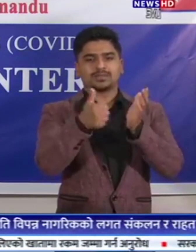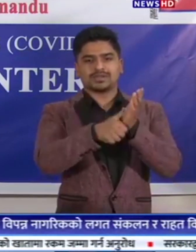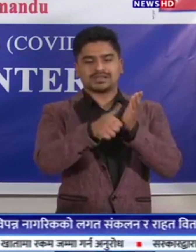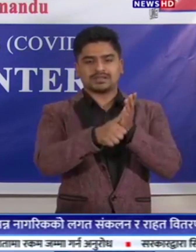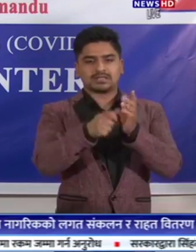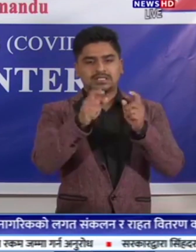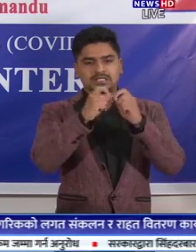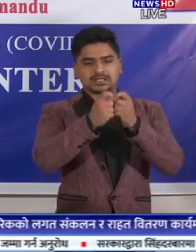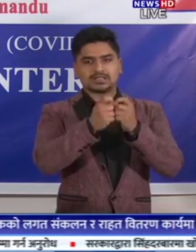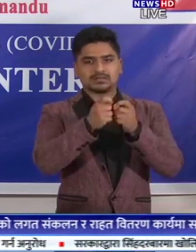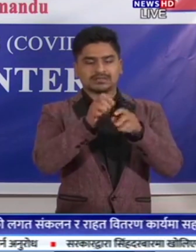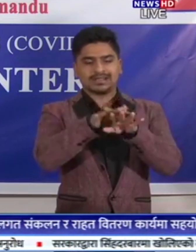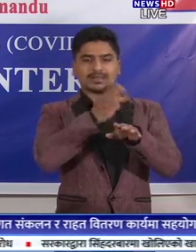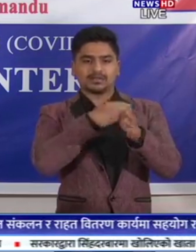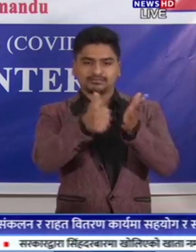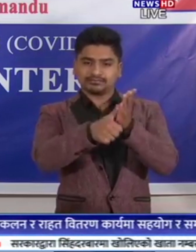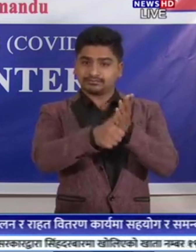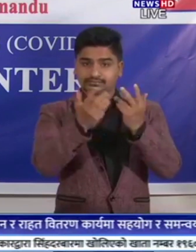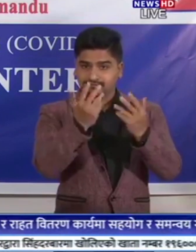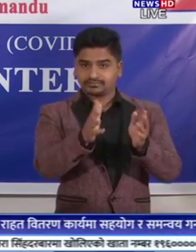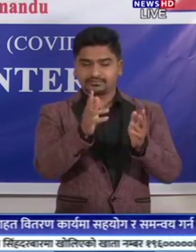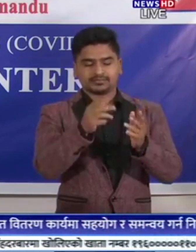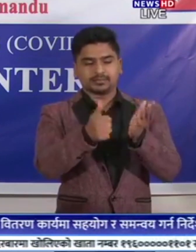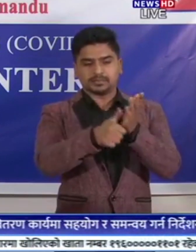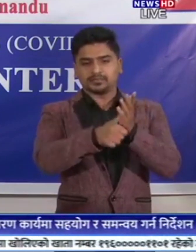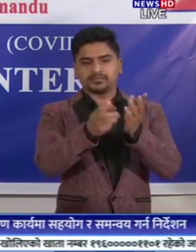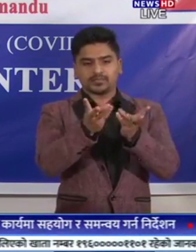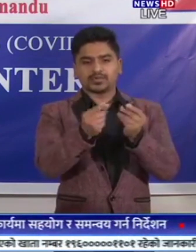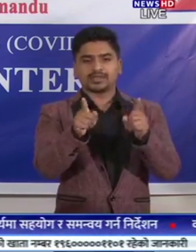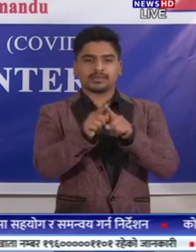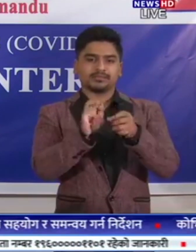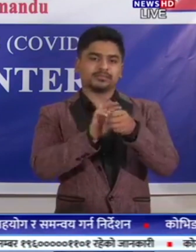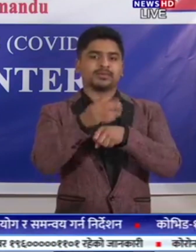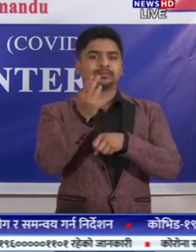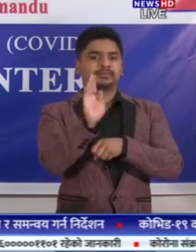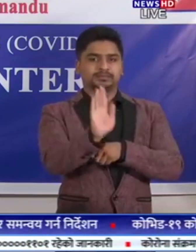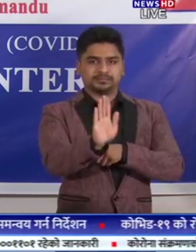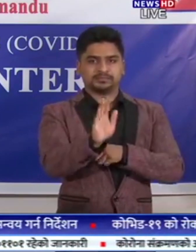दायरा बड़ाये संगई, आमरो परिक्षेन को संख्या हरु पनी बड़ी रहेको छ,